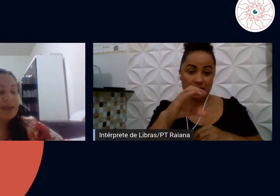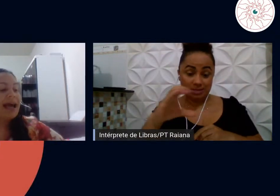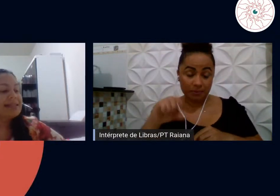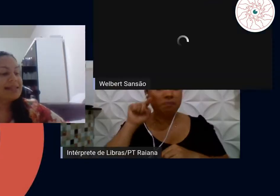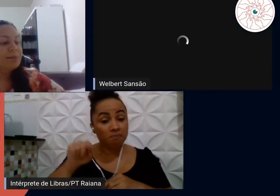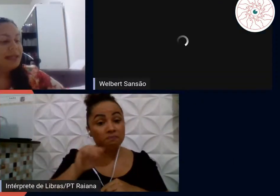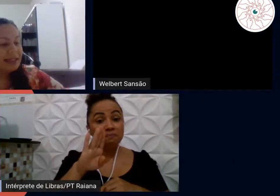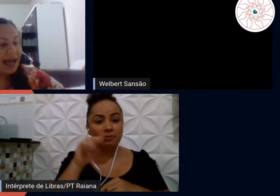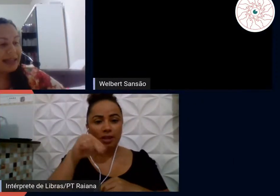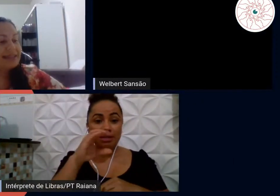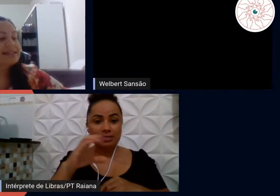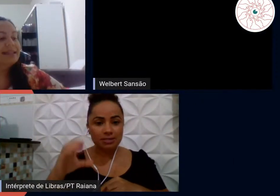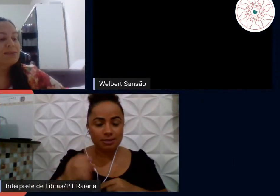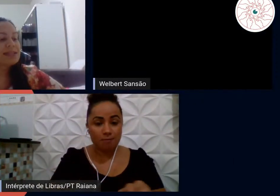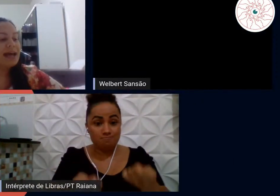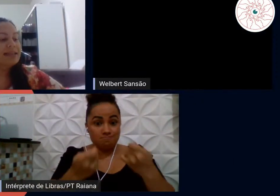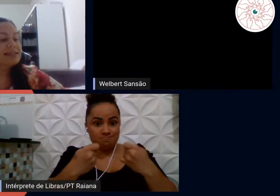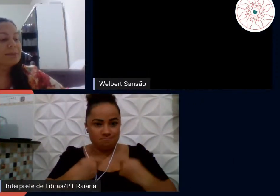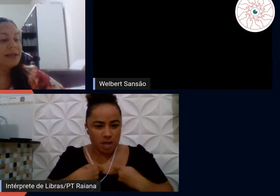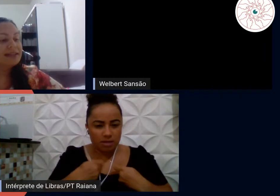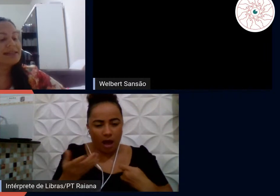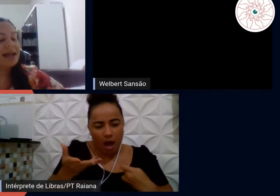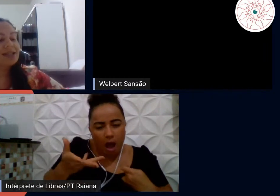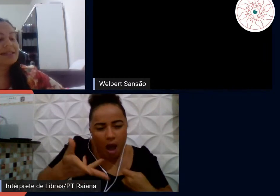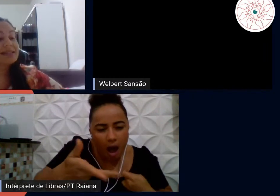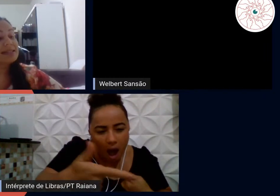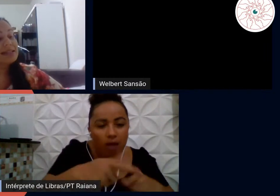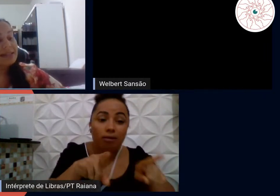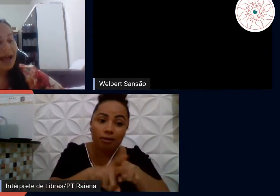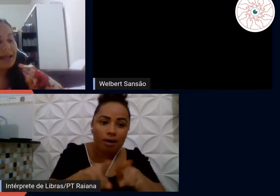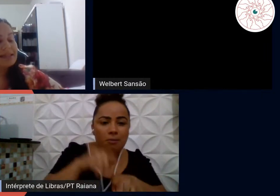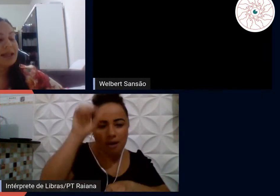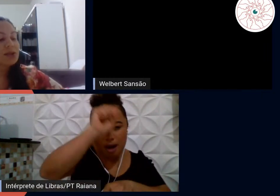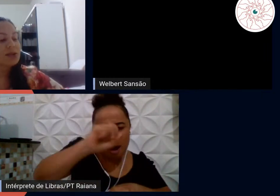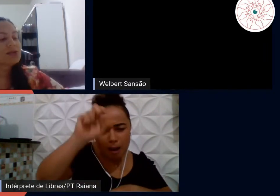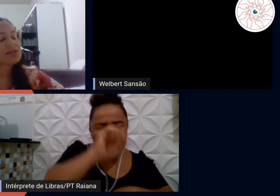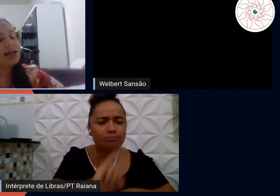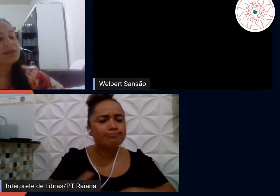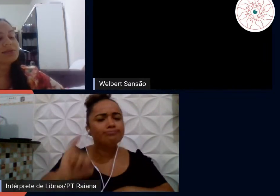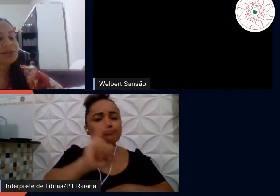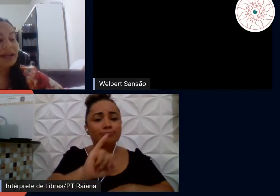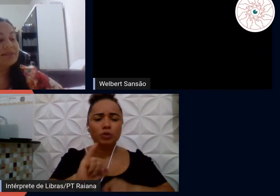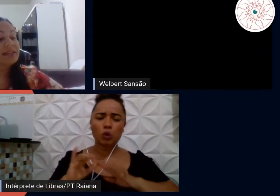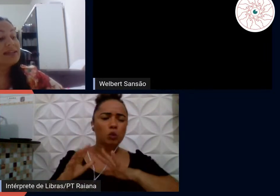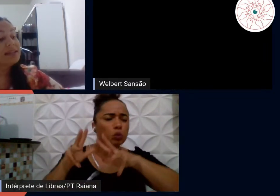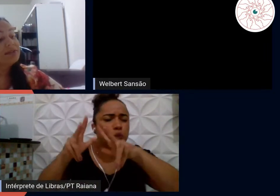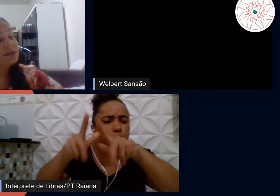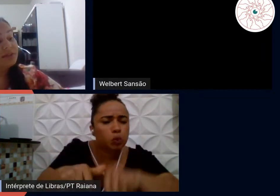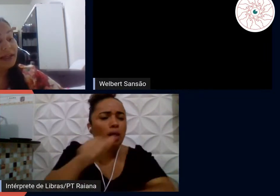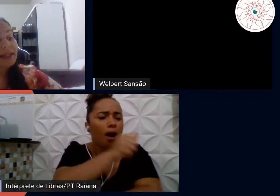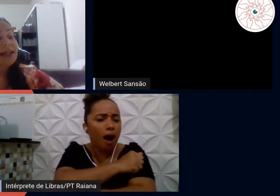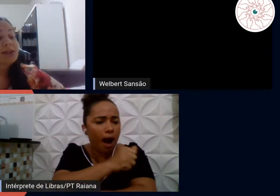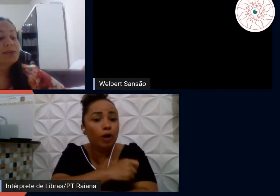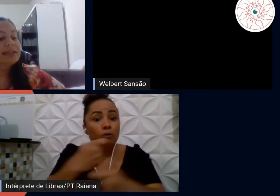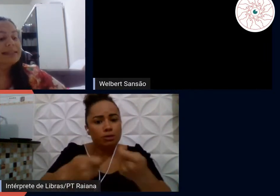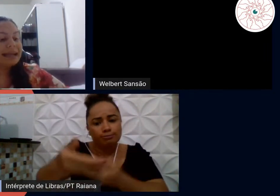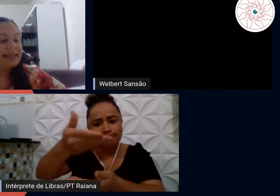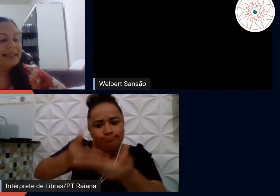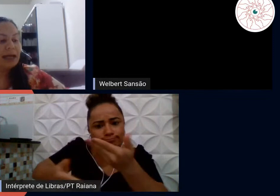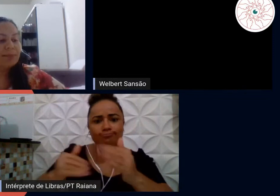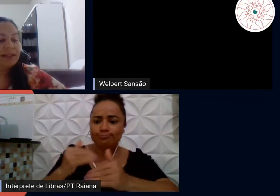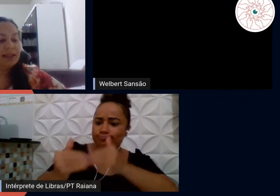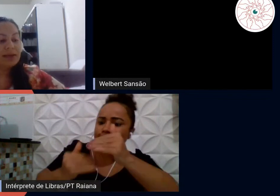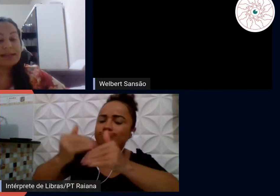competências, as habilidades e os e as aprendizagens essenciais que todos os alunos devem desenvolver